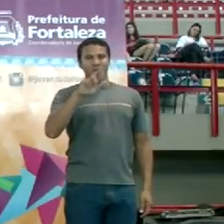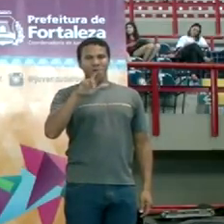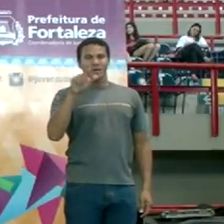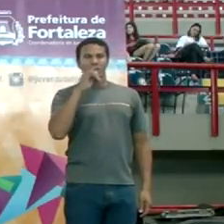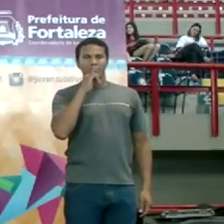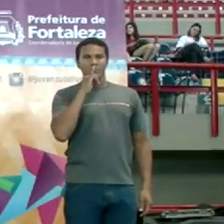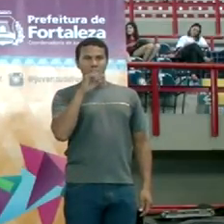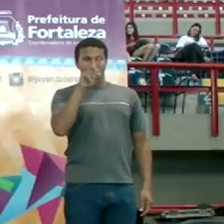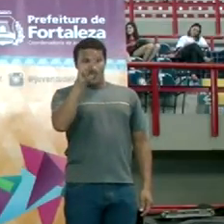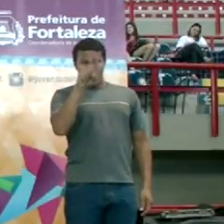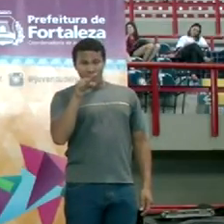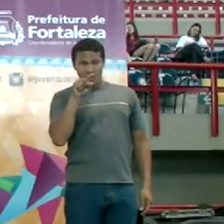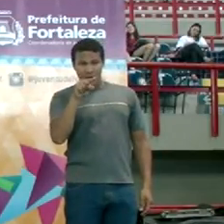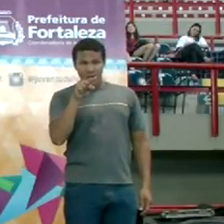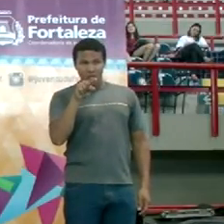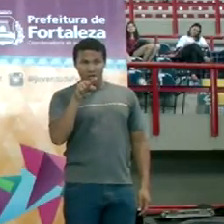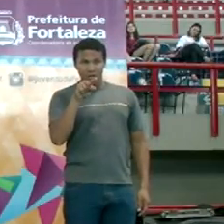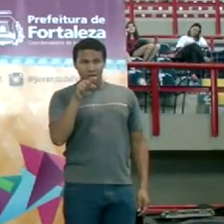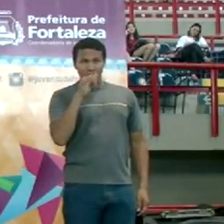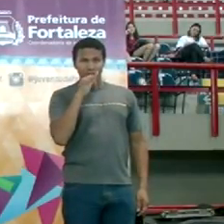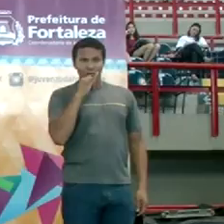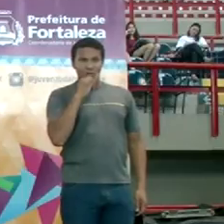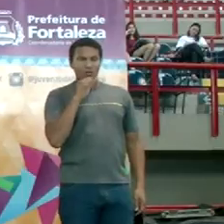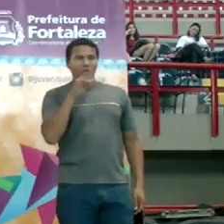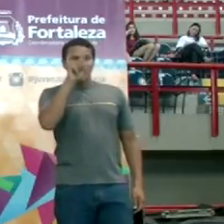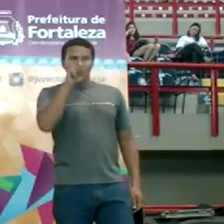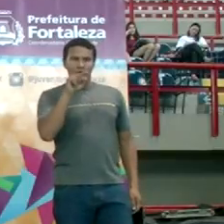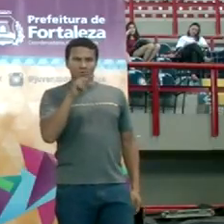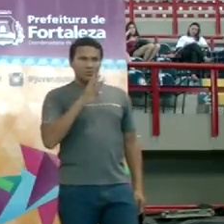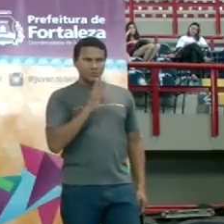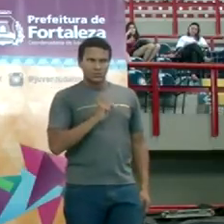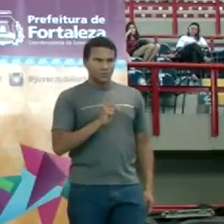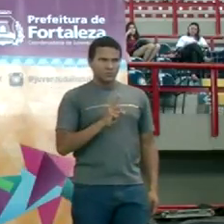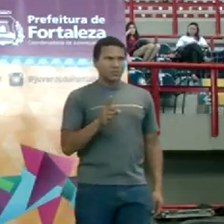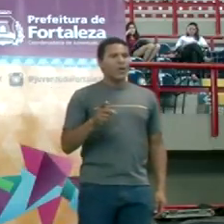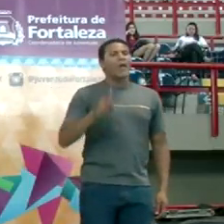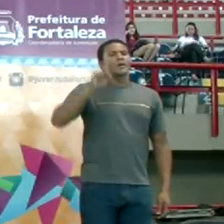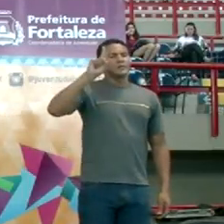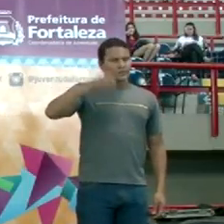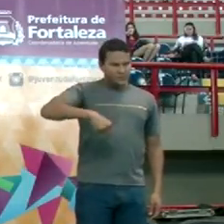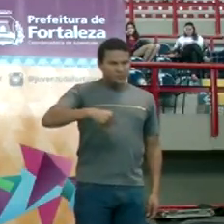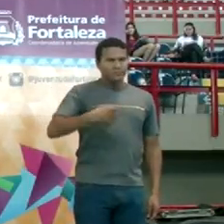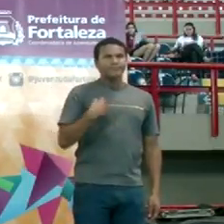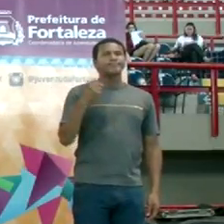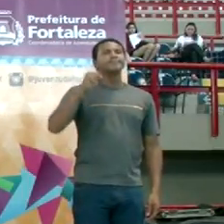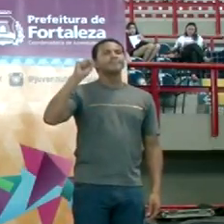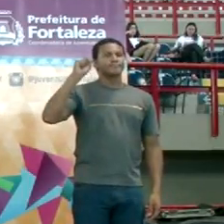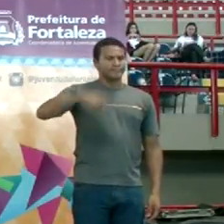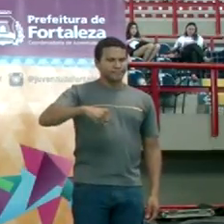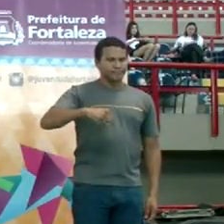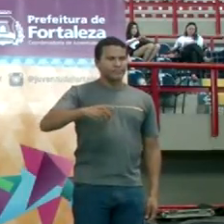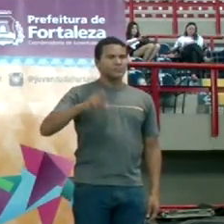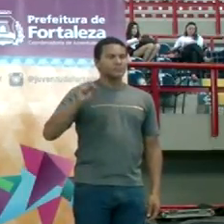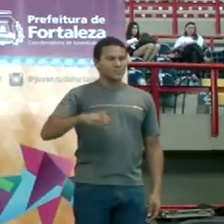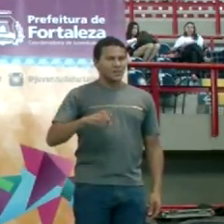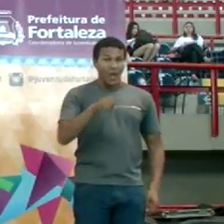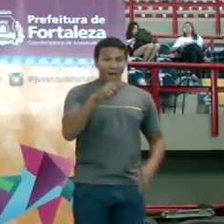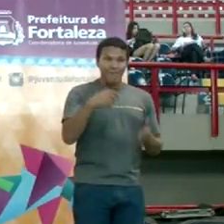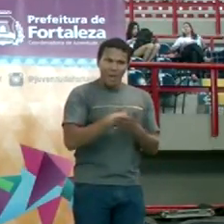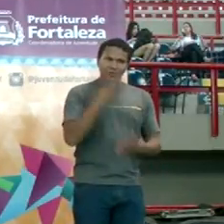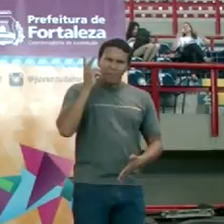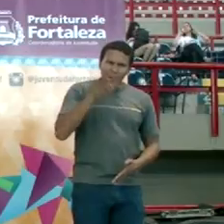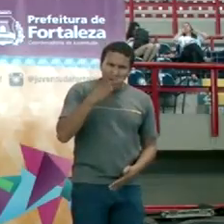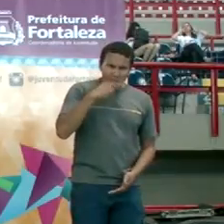professor, mas é isso mesmo? Não, eu fico sustentando, entendeu? Sustentar, nesse contexto, acaba tendo o mesmo